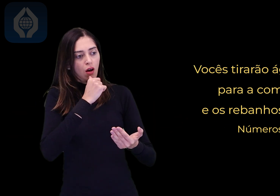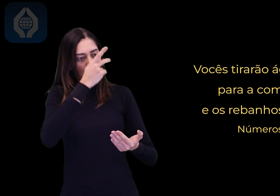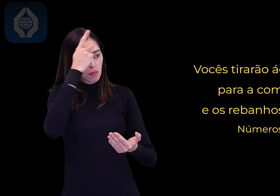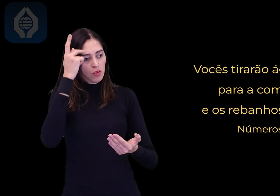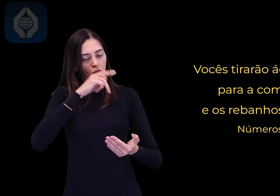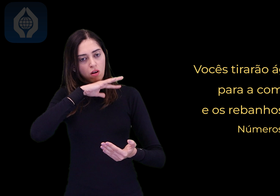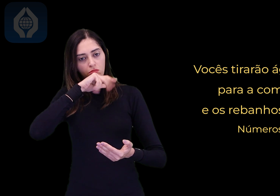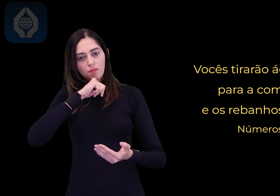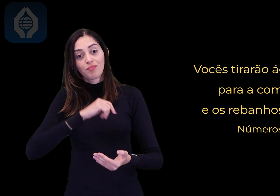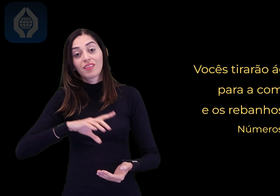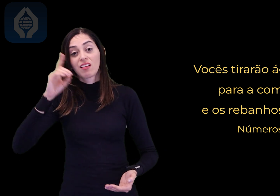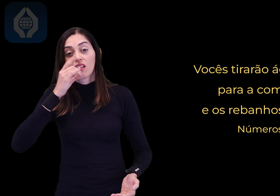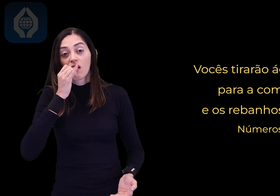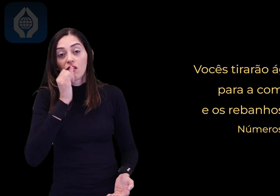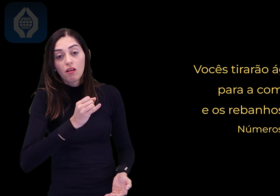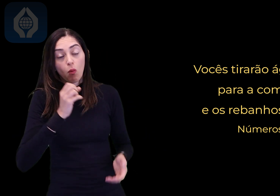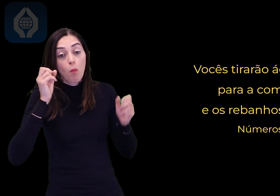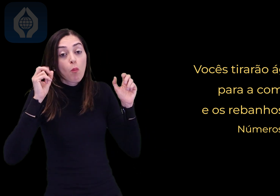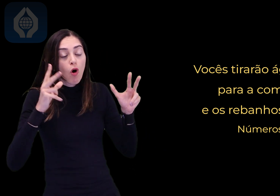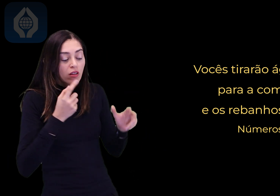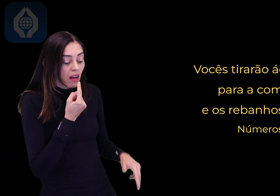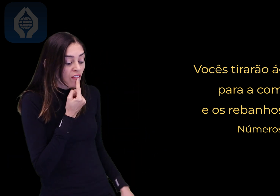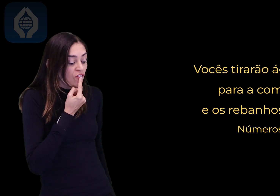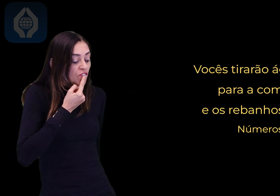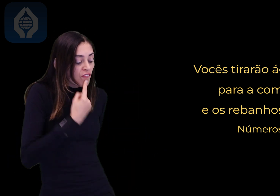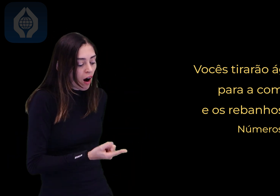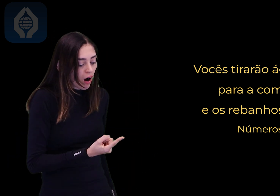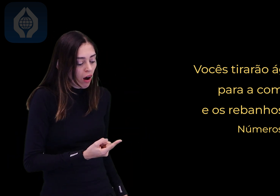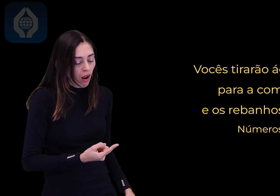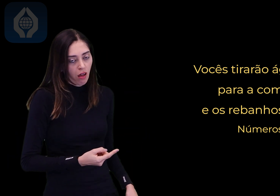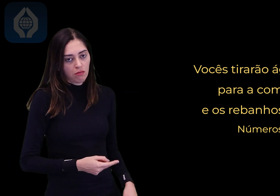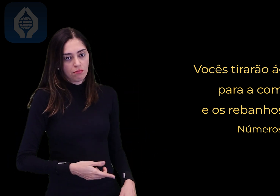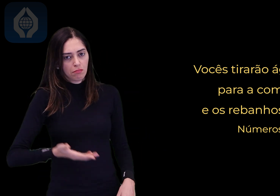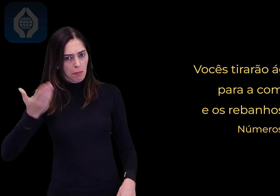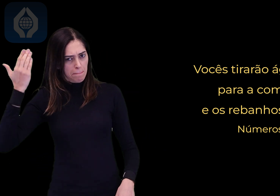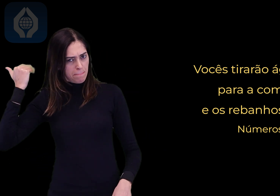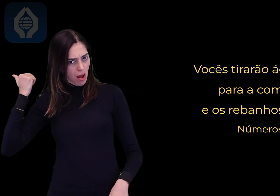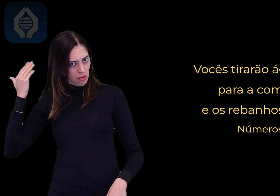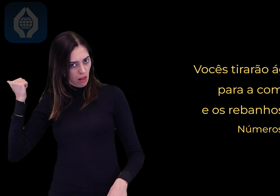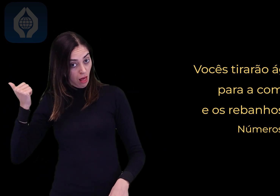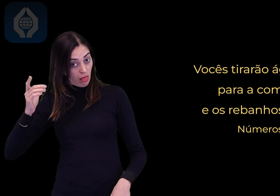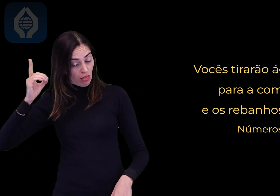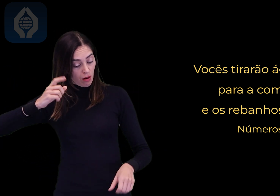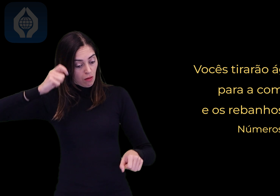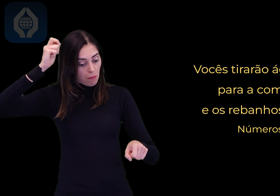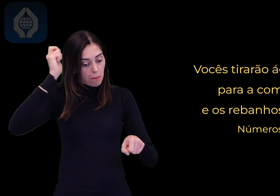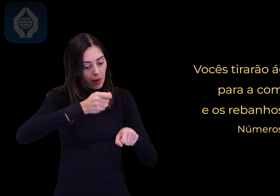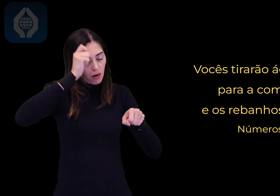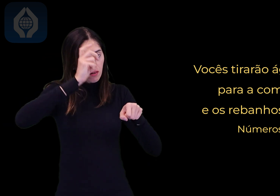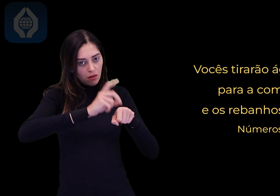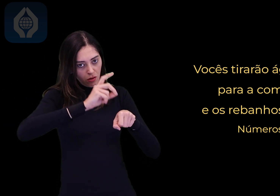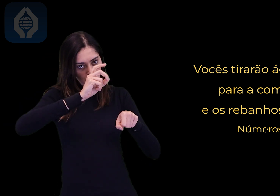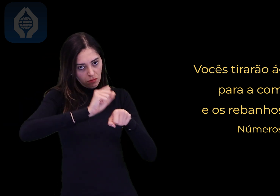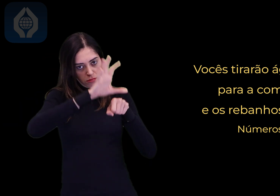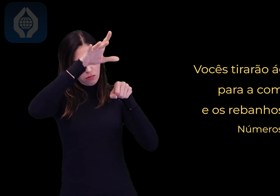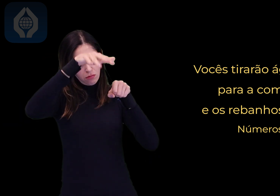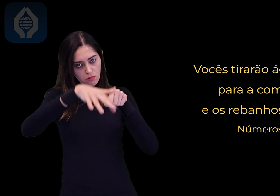rebanhos beberem. O Senhor disse a Moisés que falasse à rocha. Anteriormente, quando eles tinham precisado de água, o Senhor tinha dito a Moisés